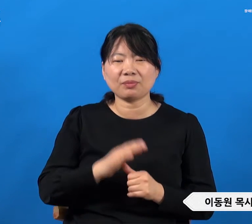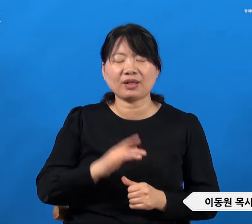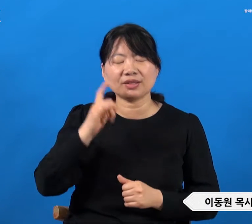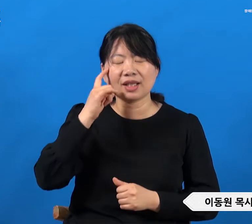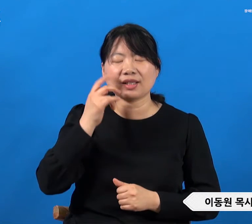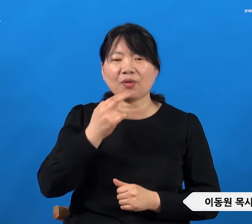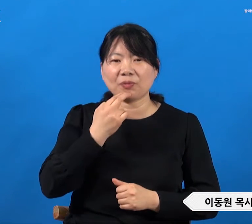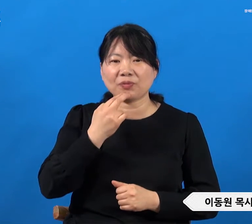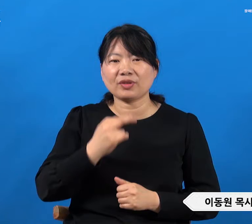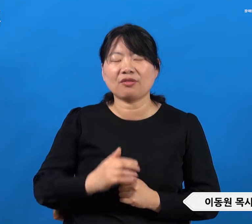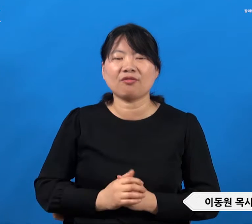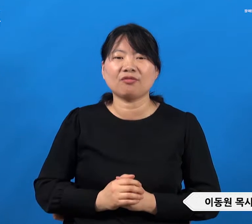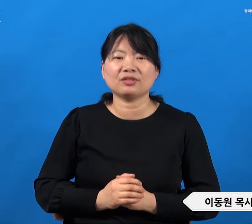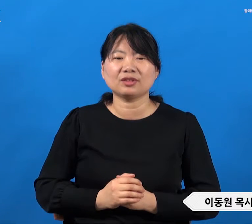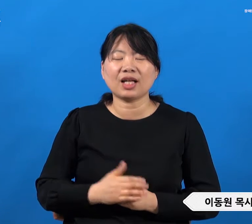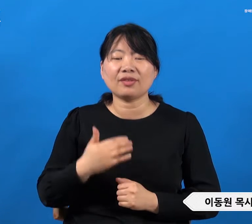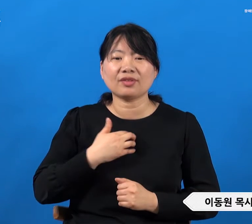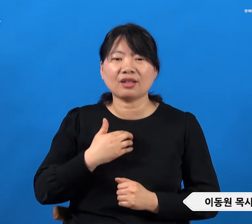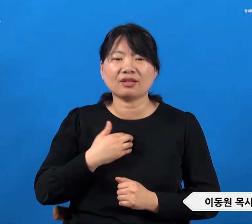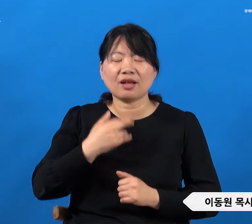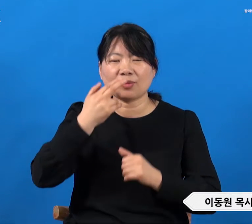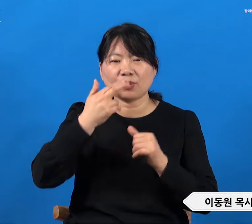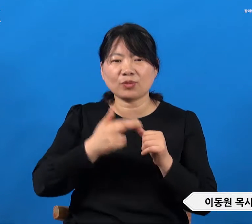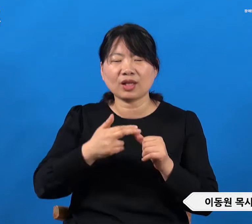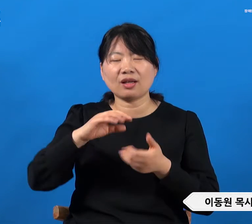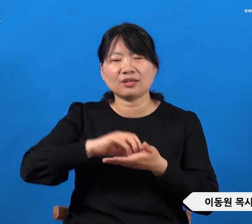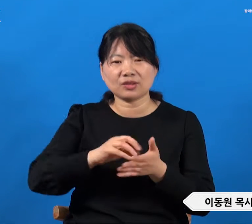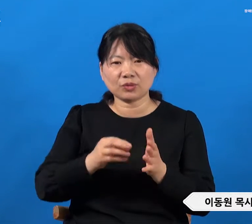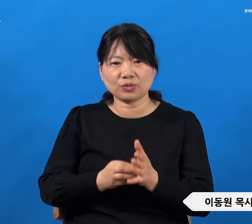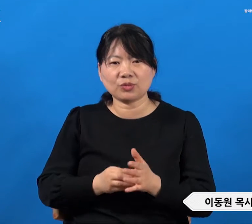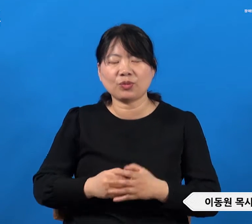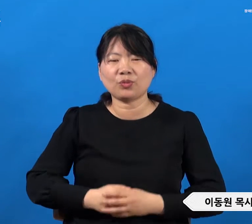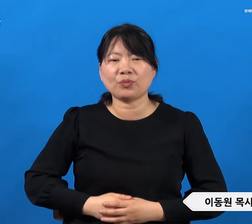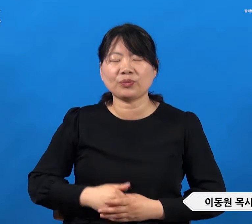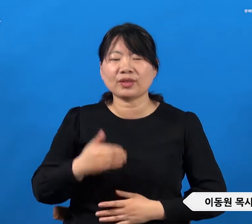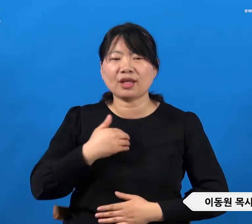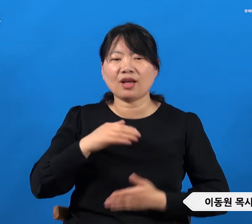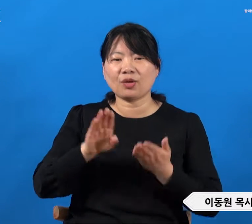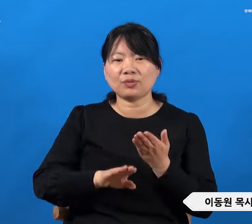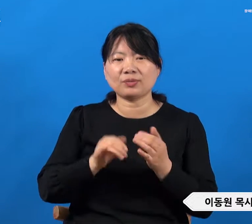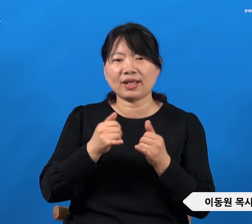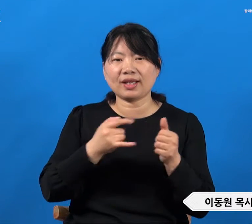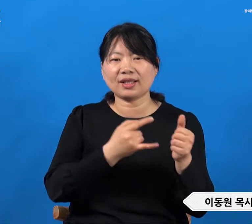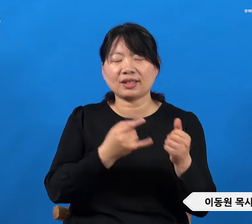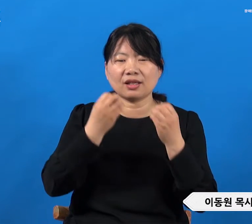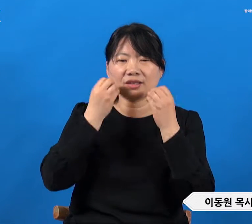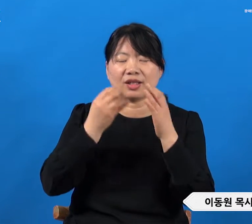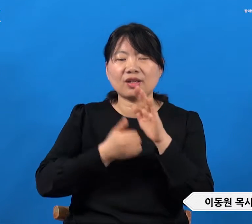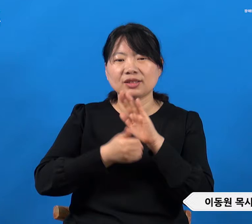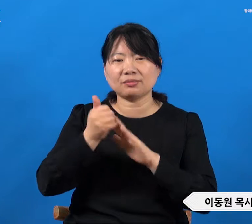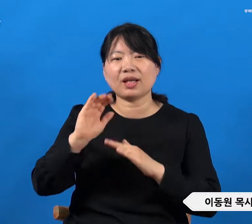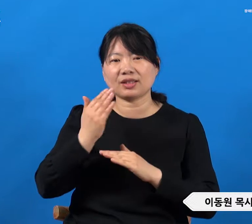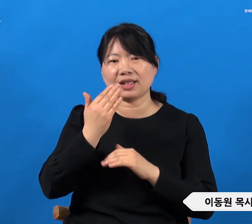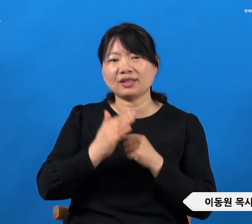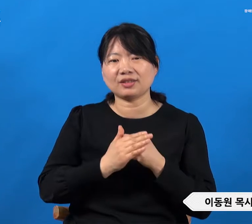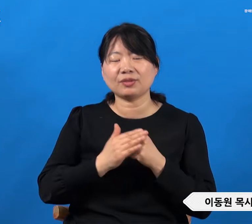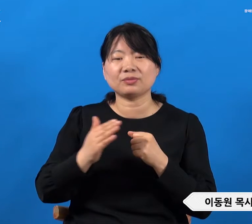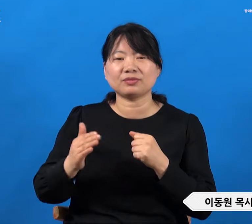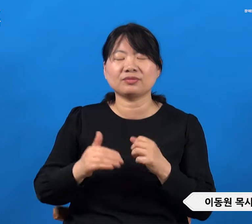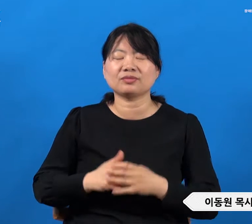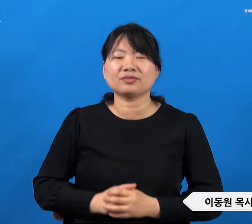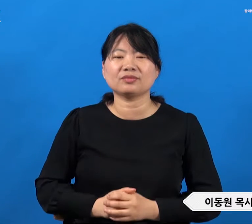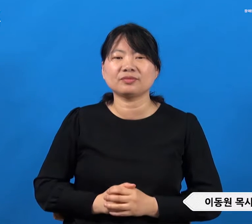실패는 생각하지 않고요. 내가 도전한 그만큼이 내 후배들에게 새로운 희망이 될 테니까요.